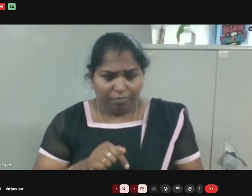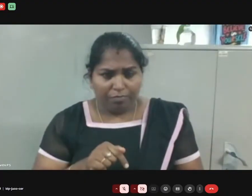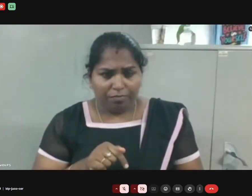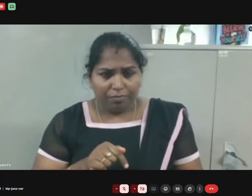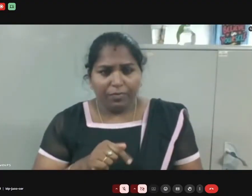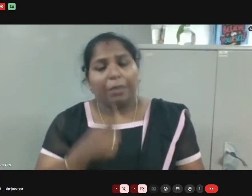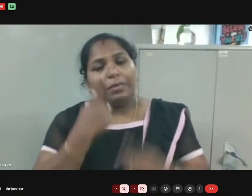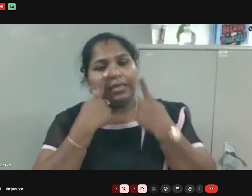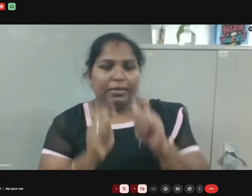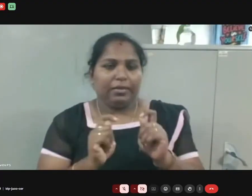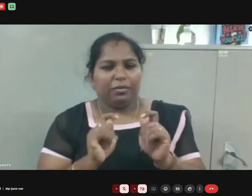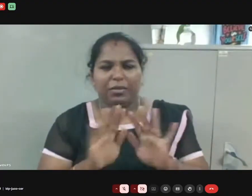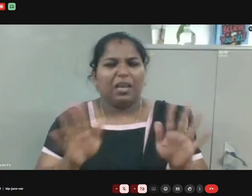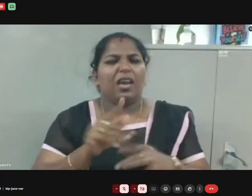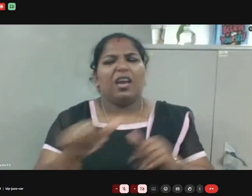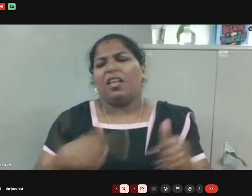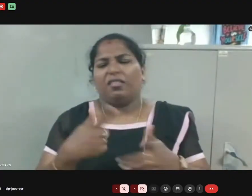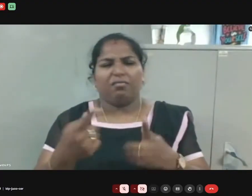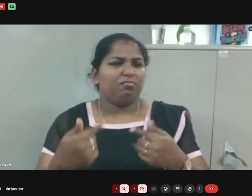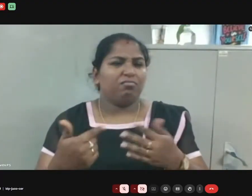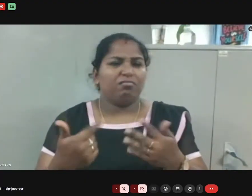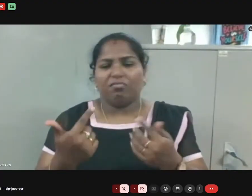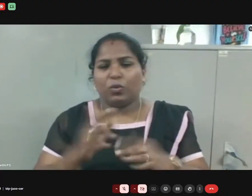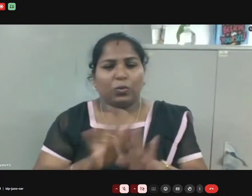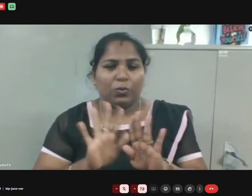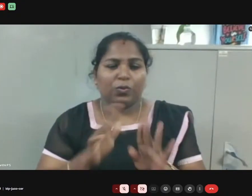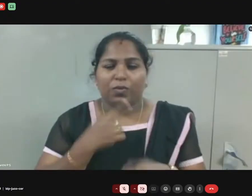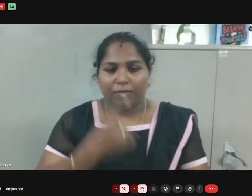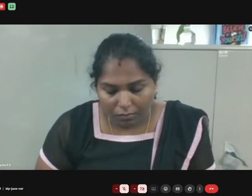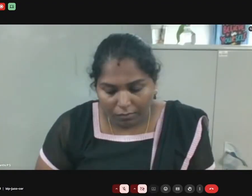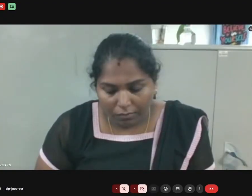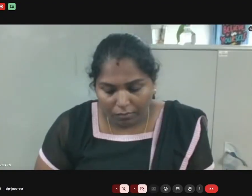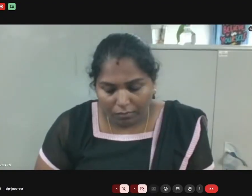നമ്മൾ ടെസ്റ്റ് ചെയ്യാം. അതായത് എല്ലാരും നമ്മൾ ചെയ്യരുതെന്ന് തന്നെയാണ് നമ്മൾ എപ്പോഴും പറയുന്നത്.